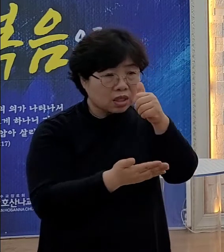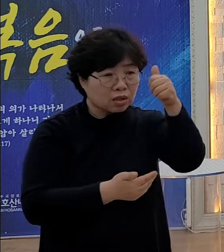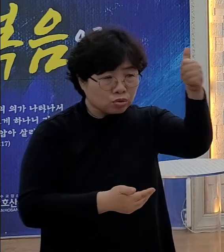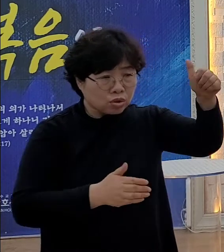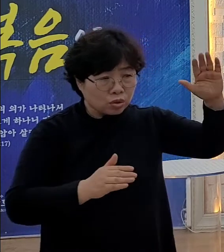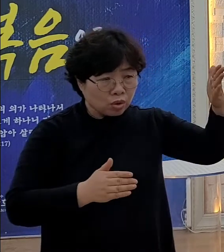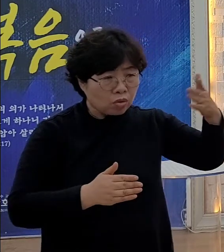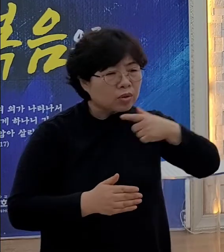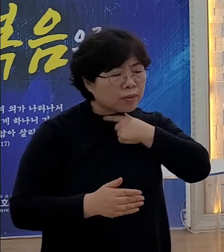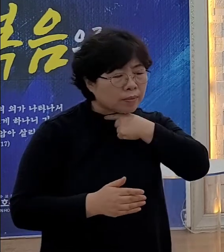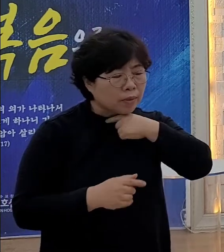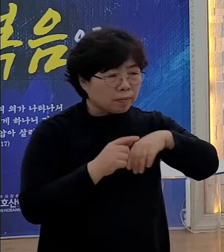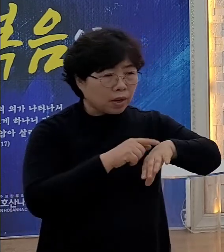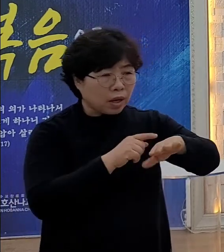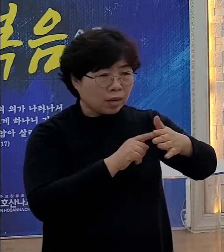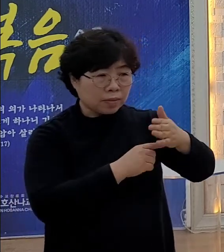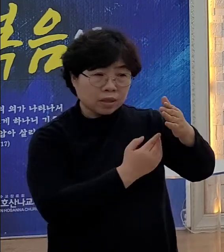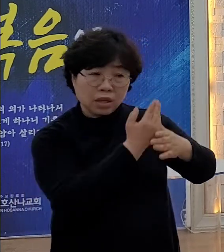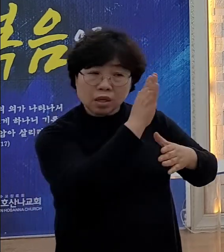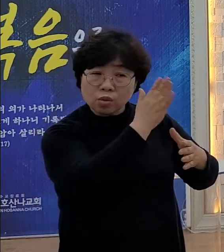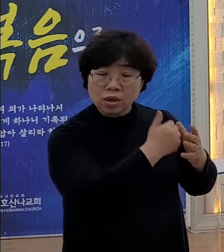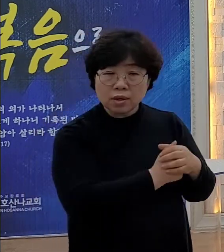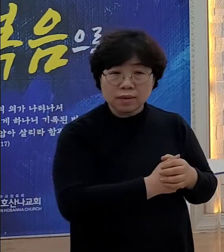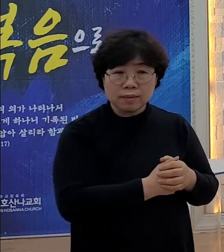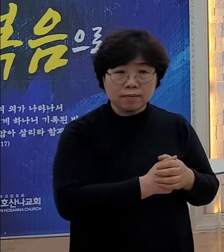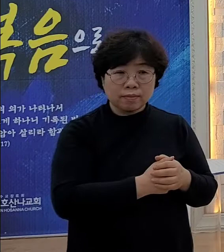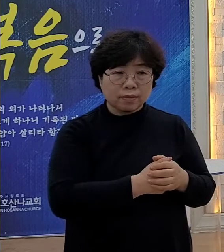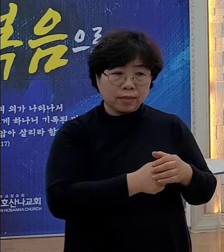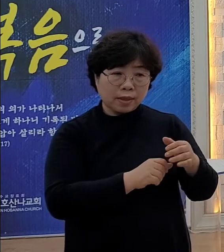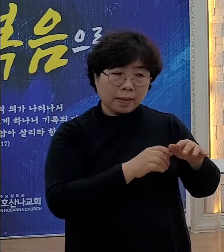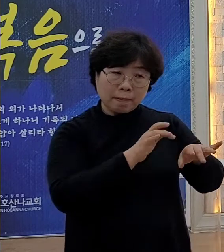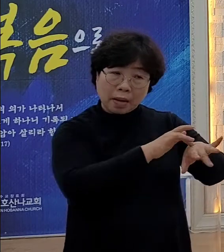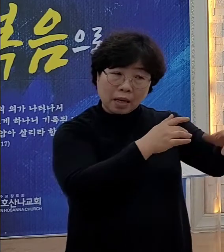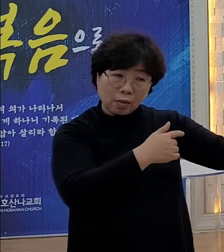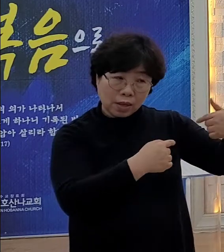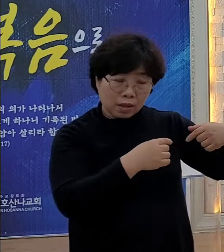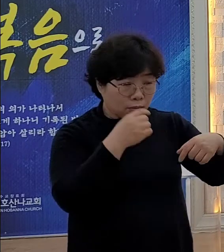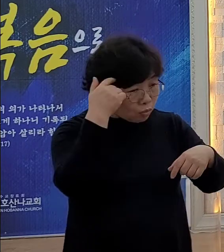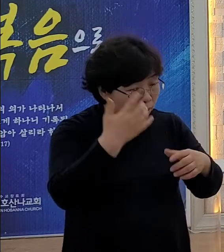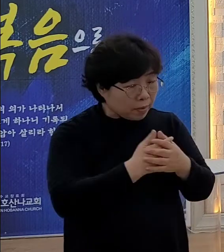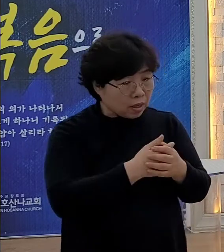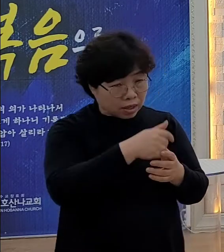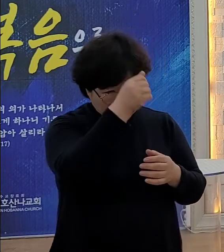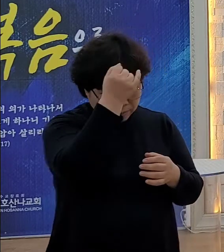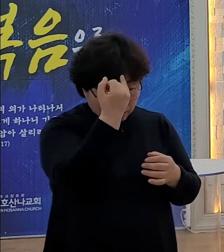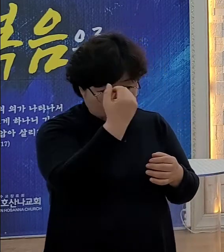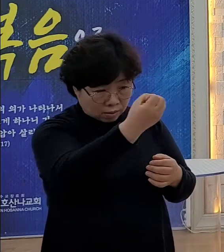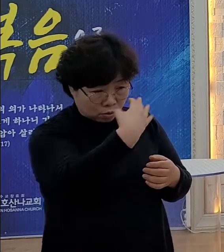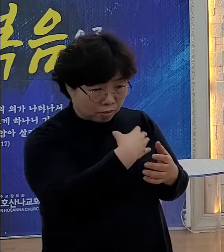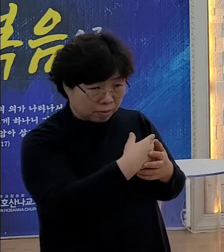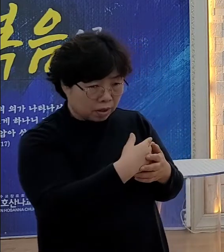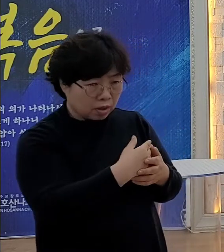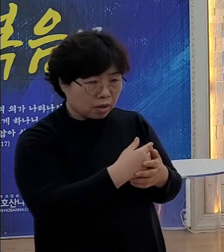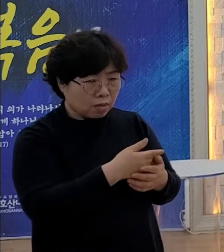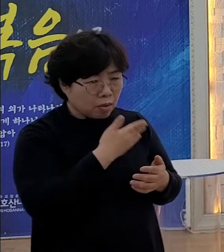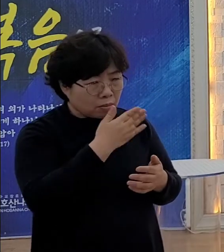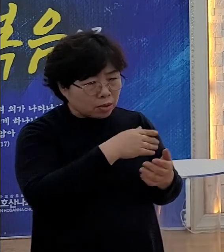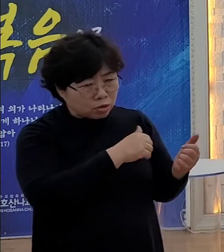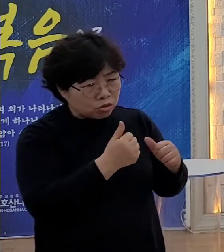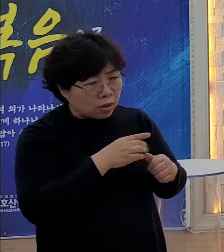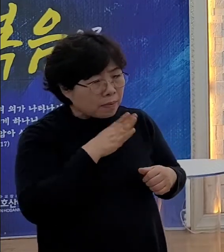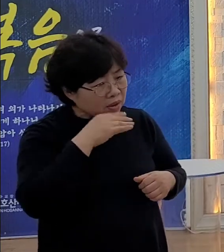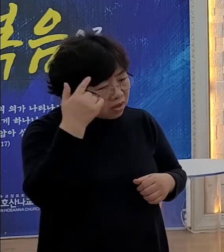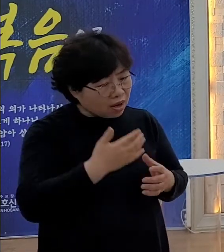마귀가 찾아왔습니다. 야, 그거 진짜 먹지 말라고 하잖아. 그거 먹으면 죽는데. 누가 그러대? 하나님이.